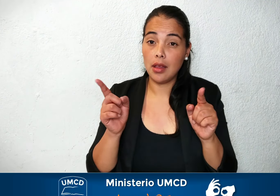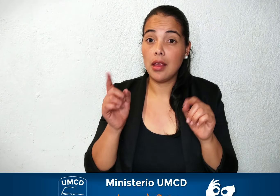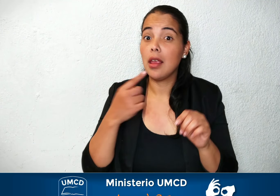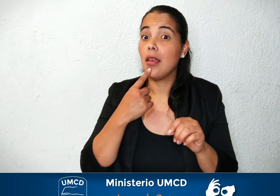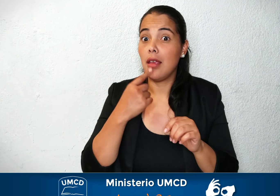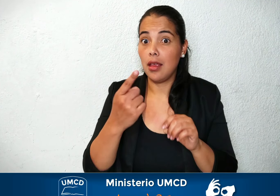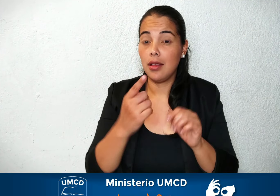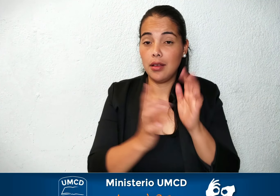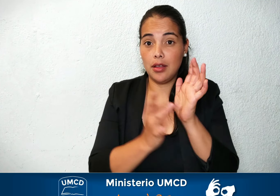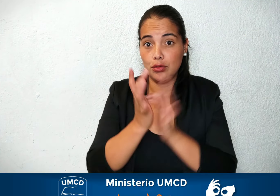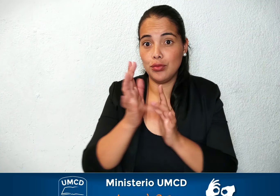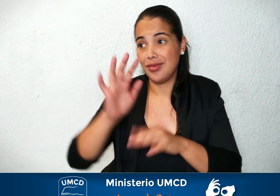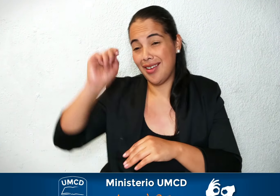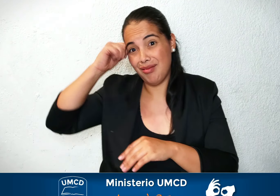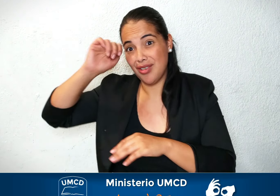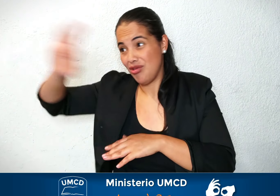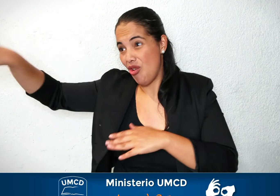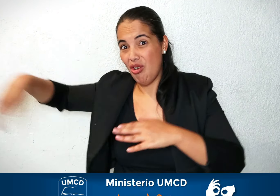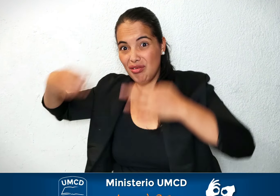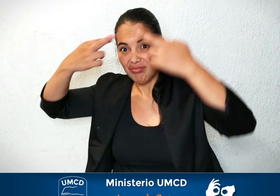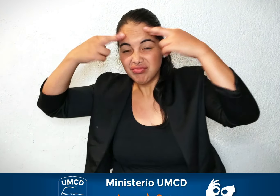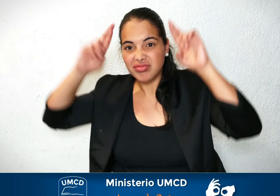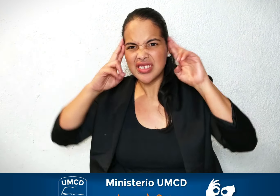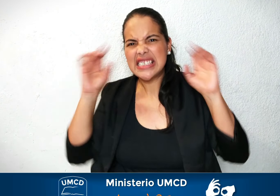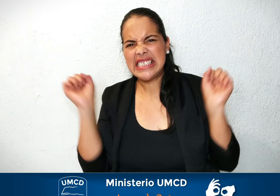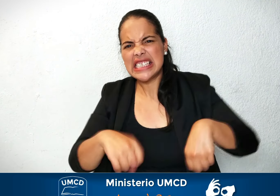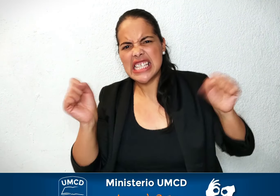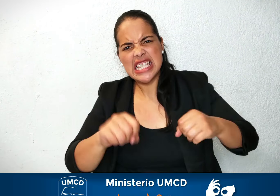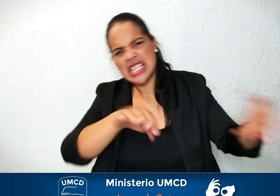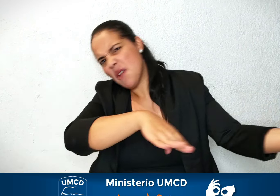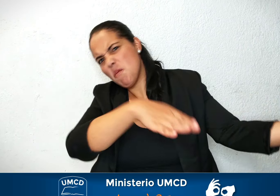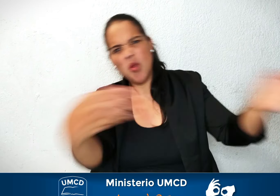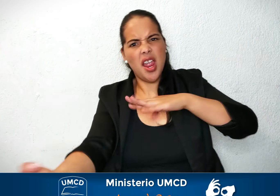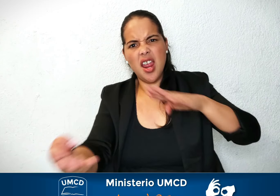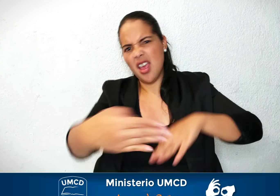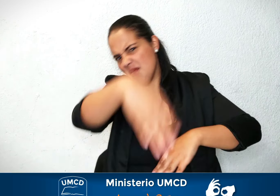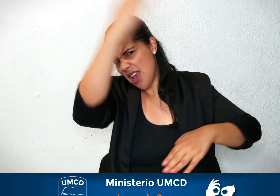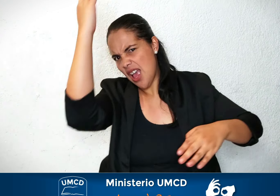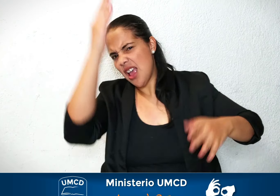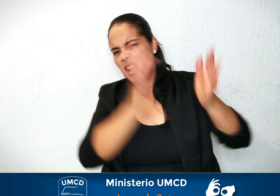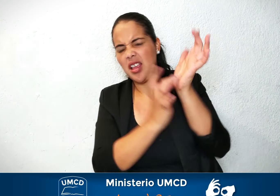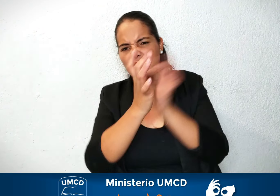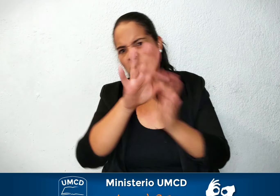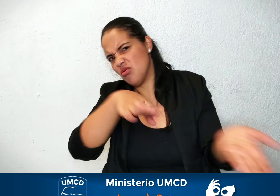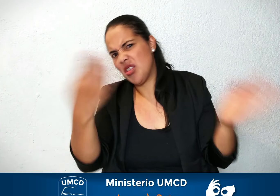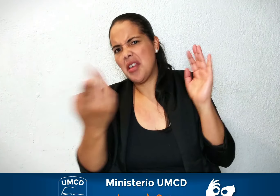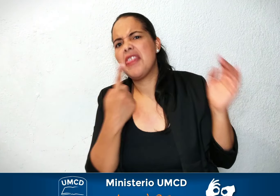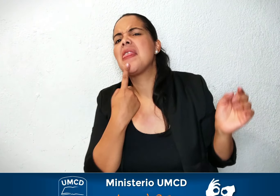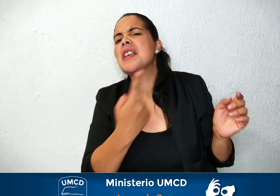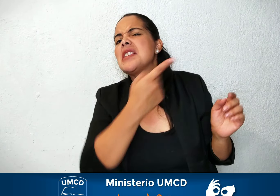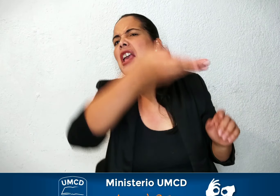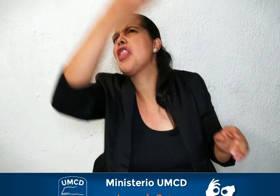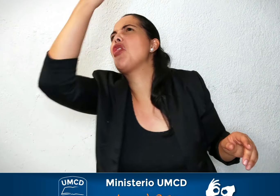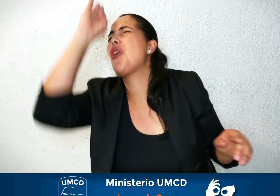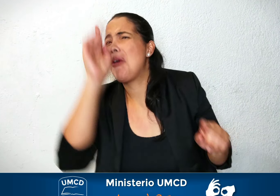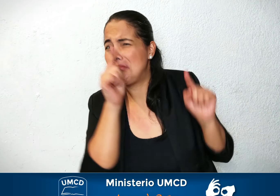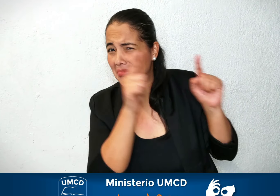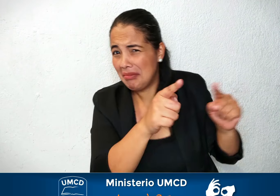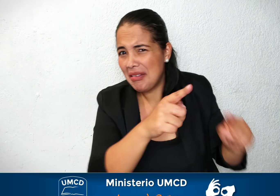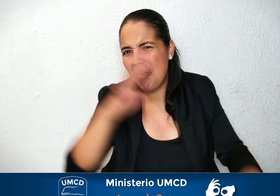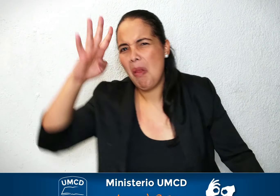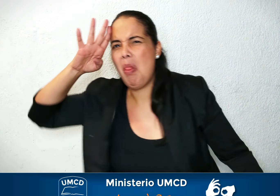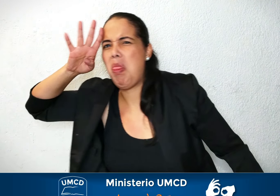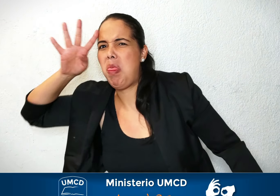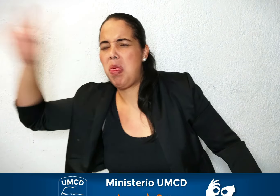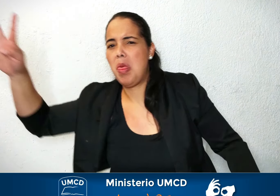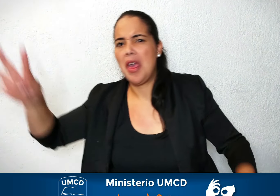El concilio había decidido dar muerte al Señor Jesucristo porque ellos consideraban que la declaración del Señor era una blasfemia.